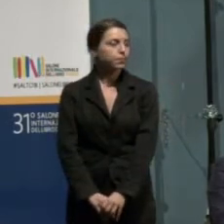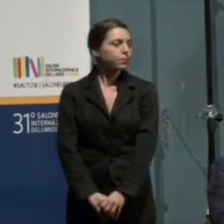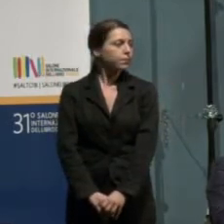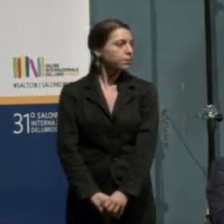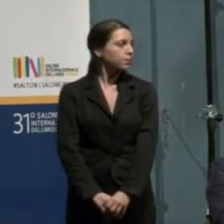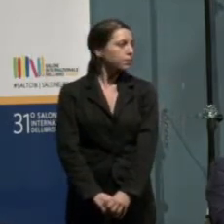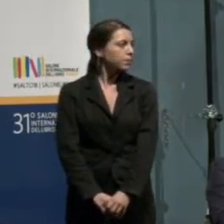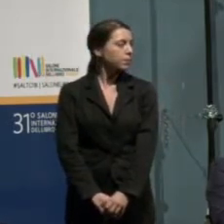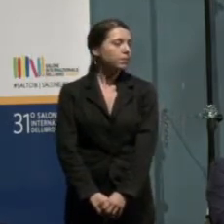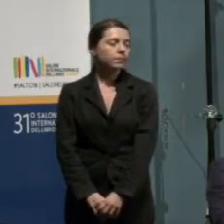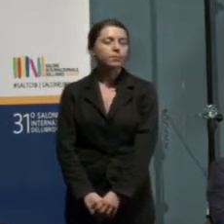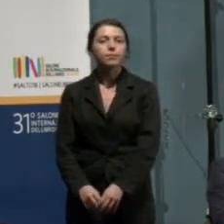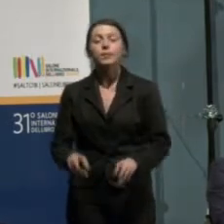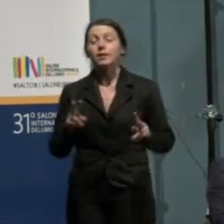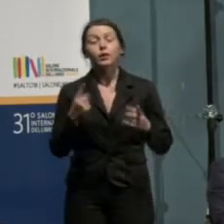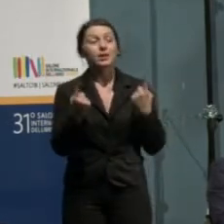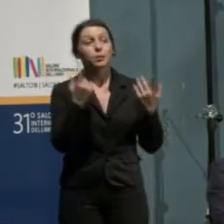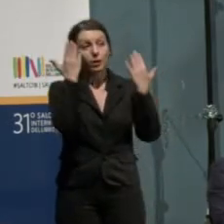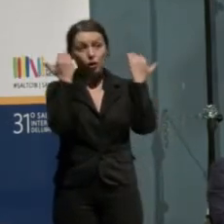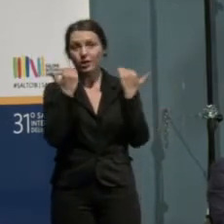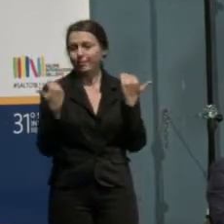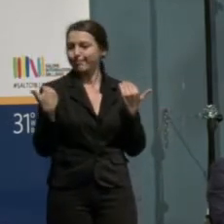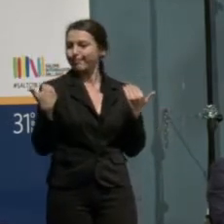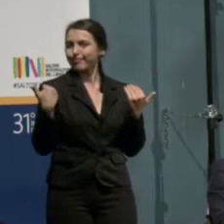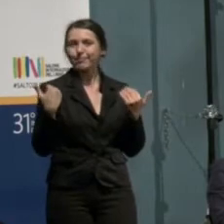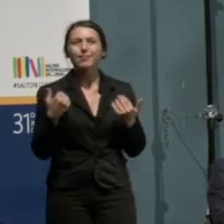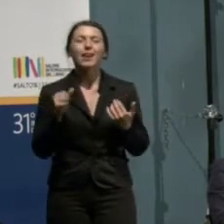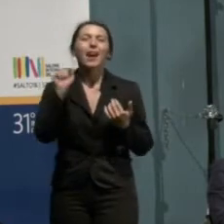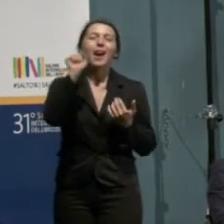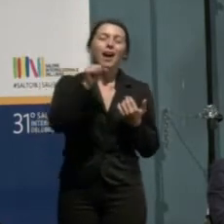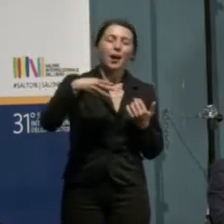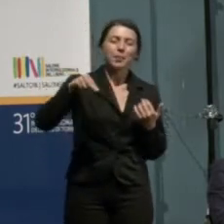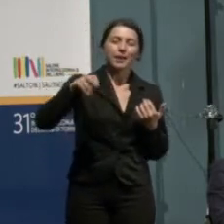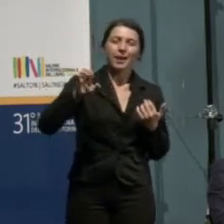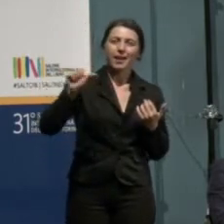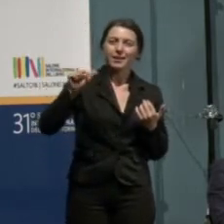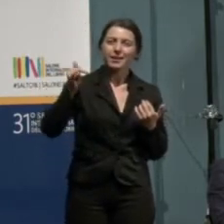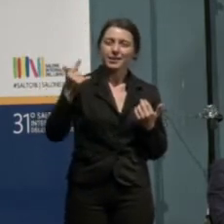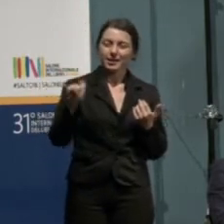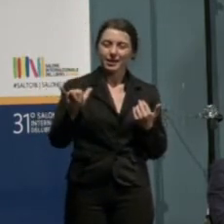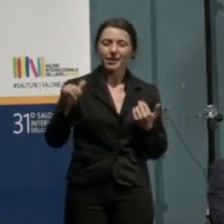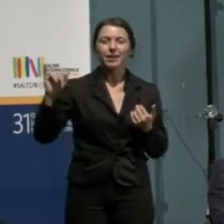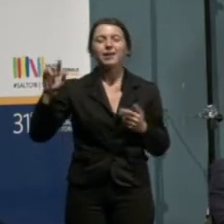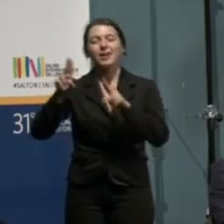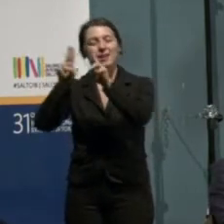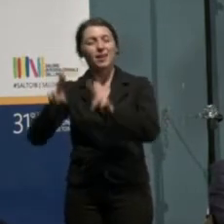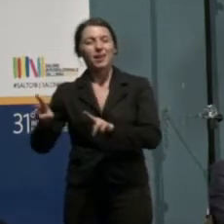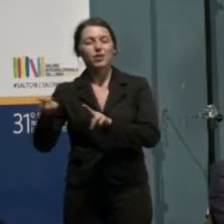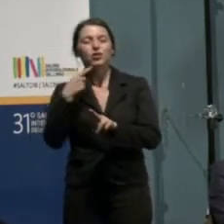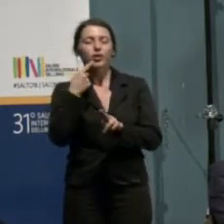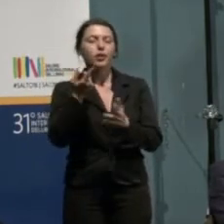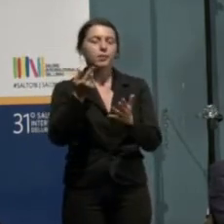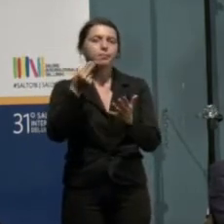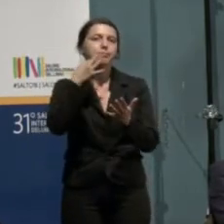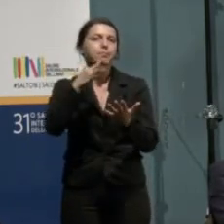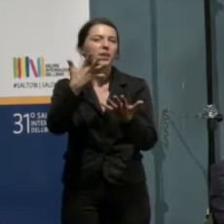sulla situazione egiziana qualche giorno fa questi international ha rilasciato un rapporto uno degli ultimi rapporti il cui titolo è piuttosto